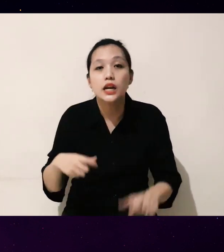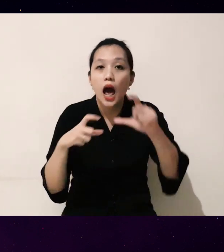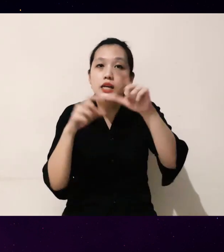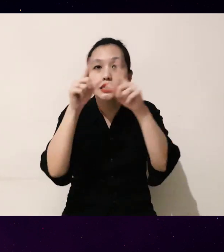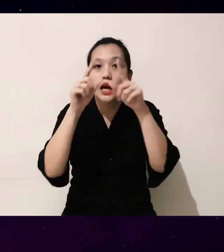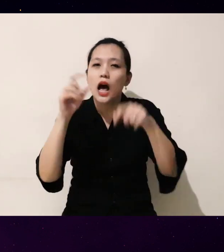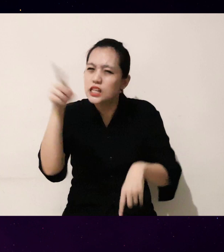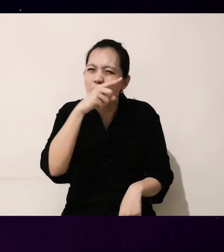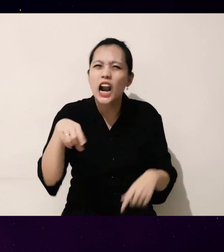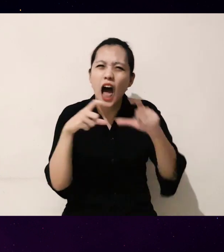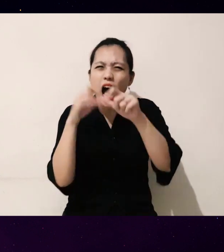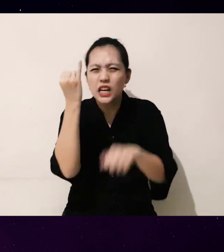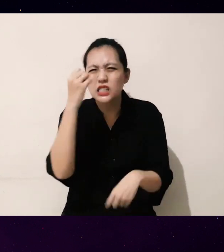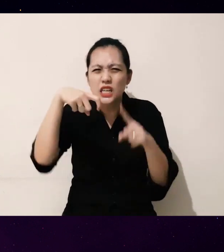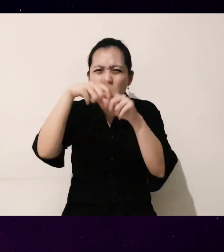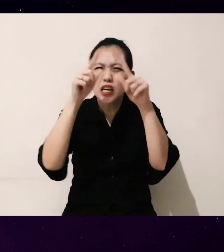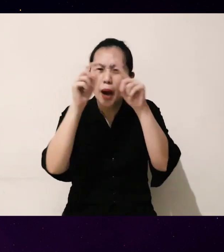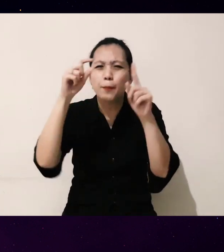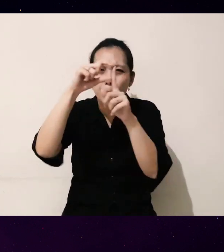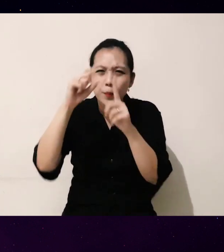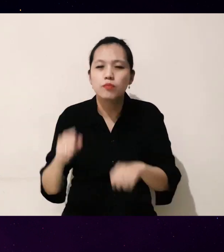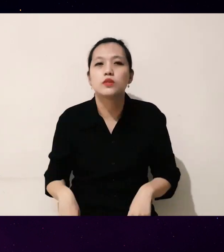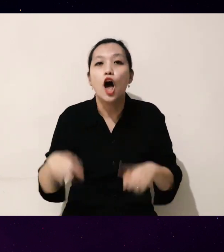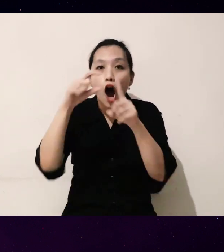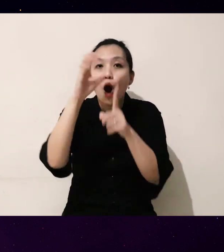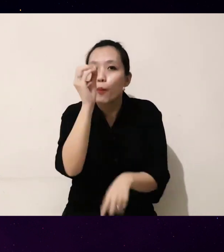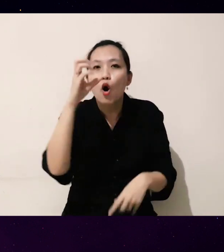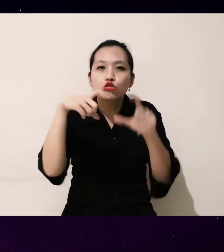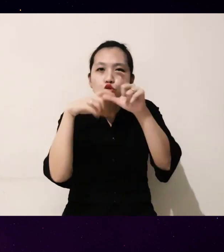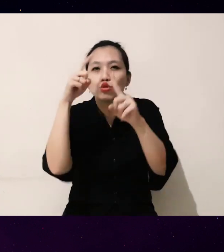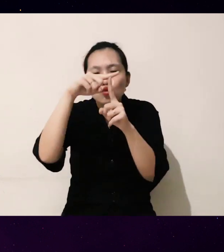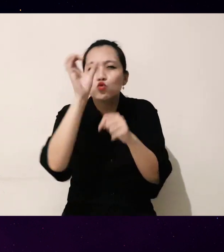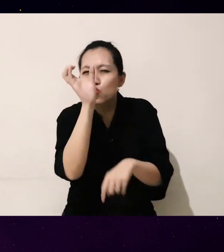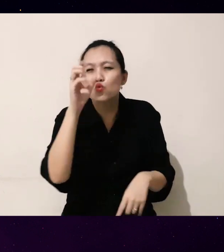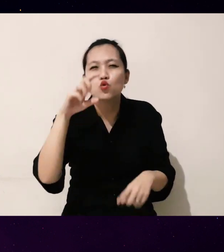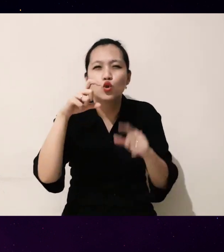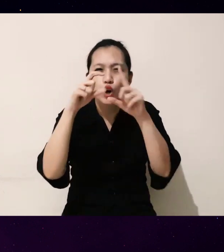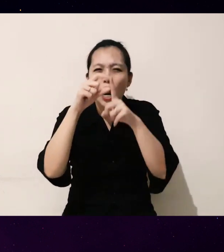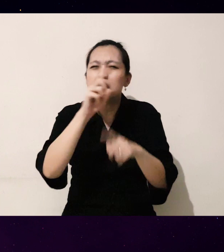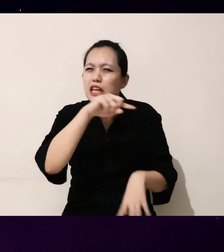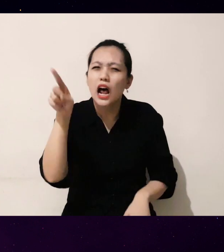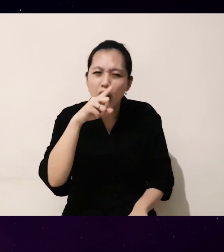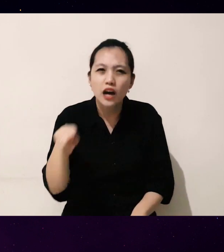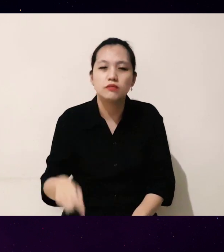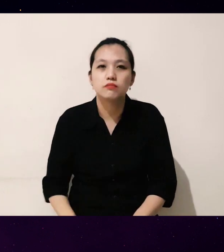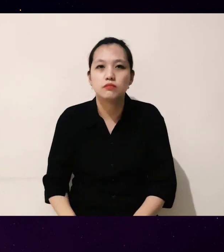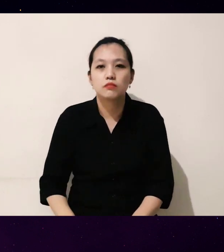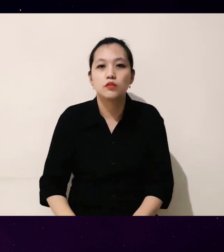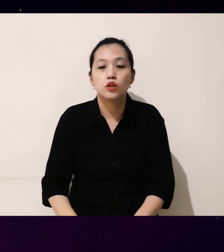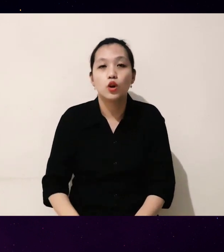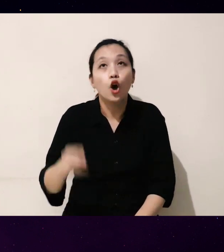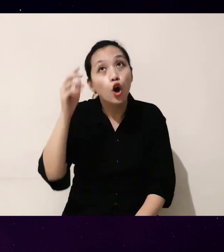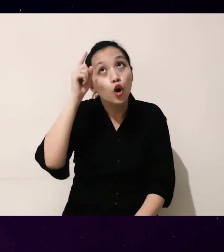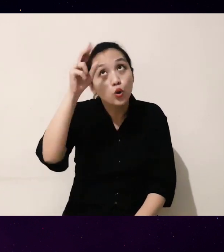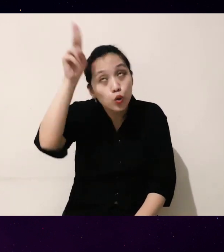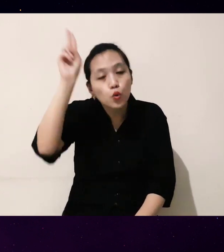telah menjadi lemah karena memiliki salah postur berlari dalam kehidupan. Memiliki salah postur berlari di